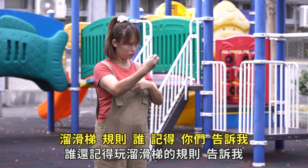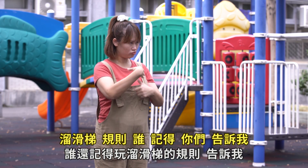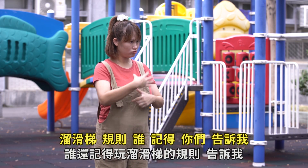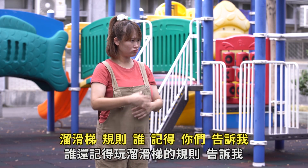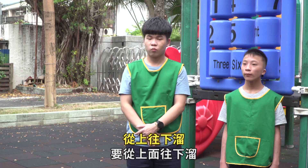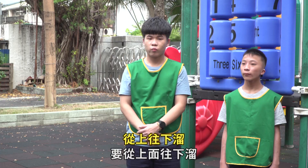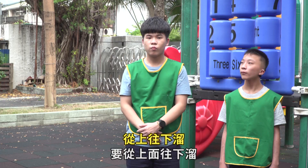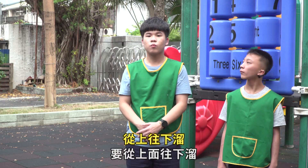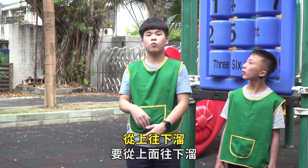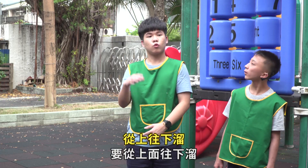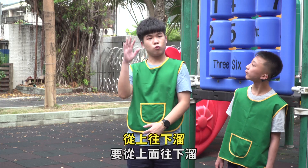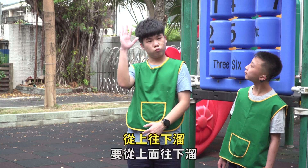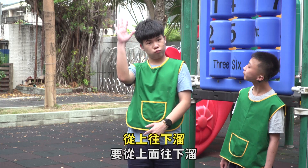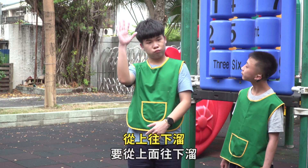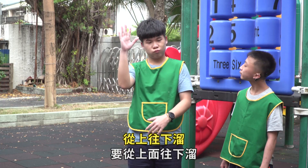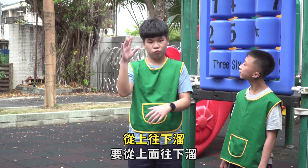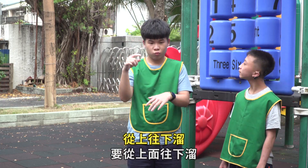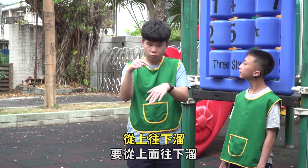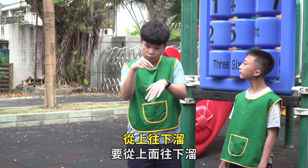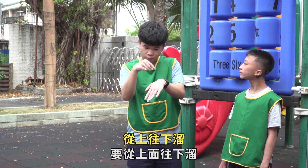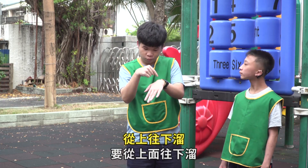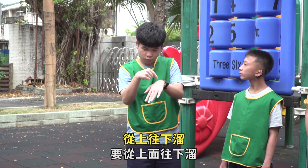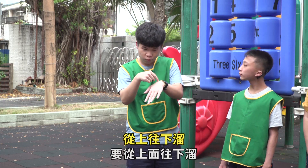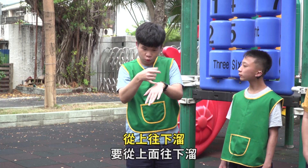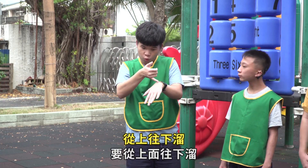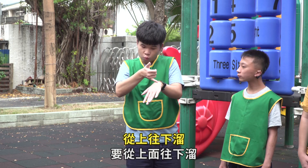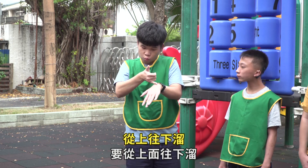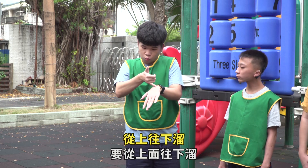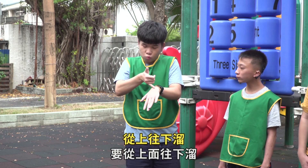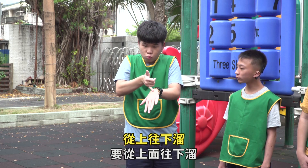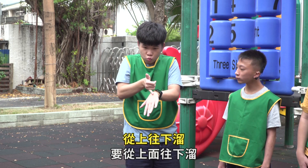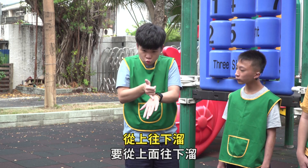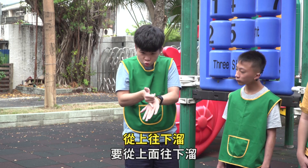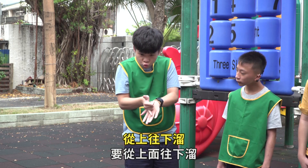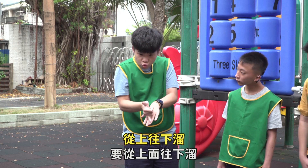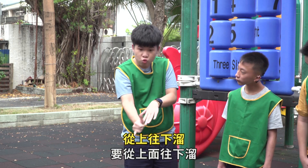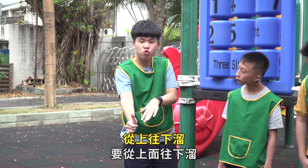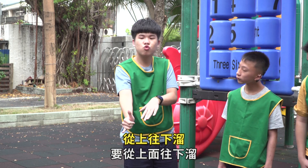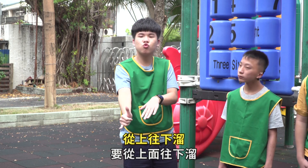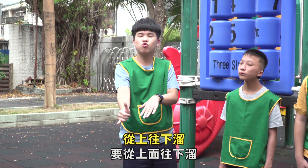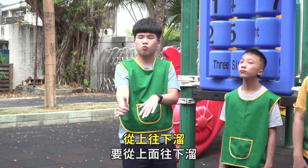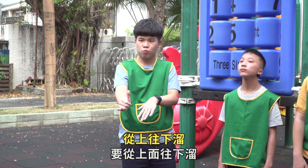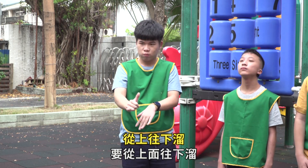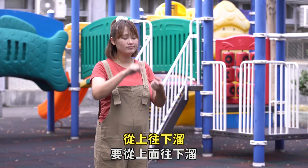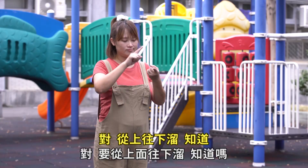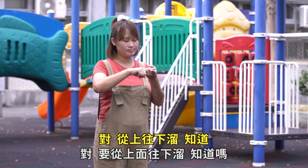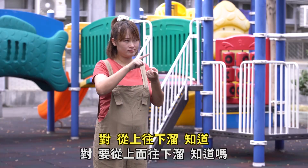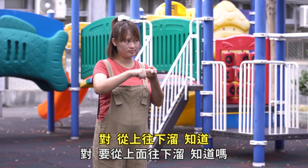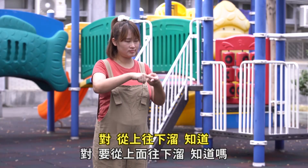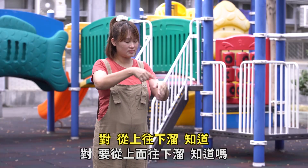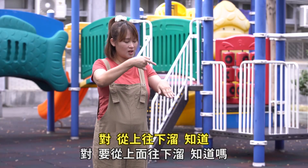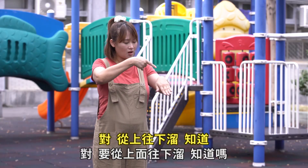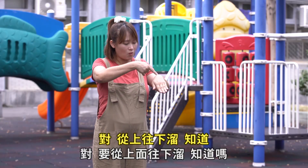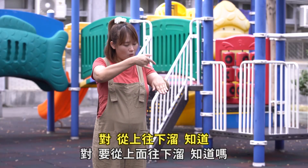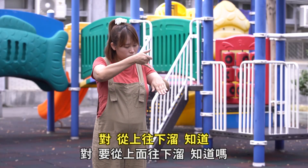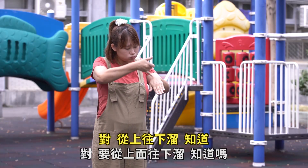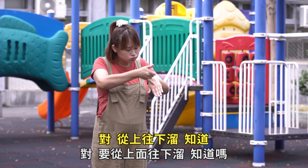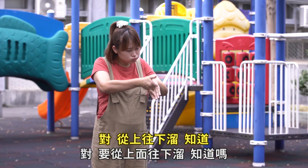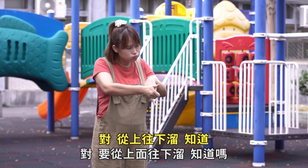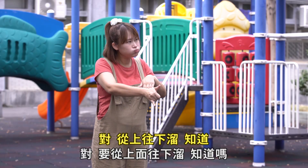我。 要从上面往下溜。 对，要从上面往下